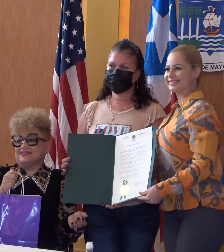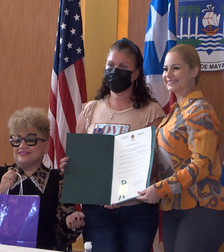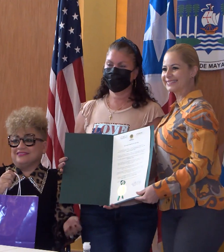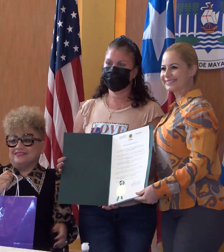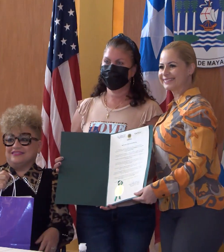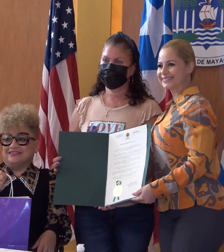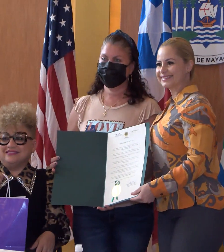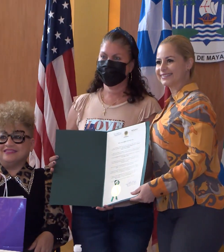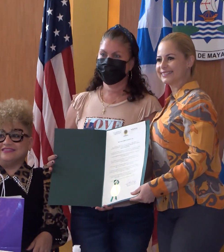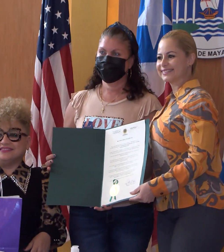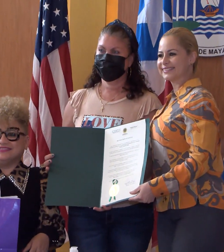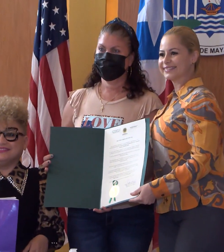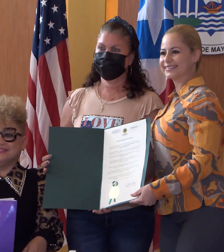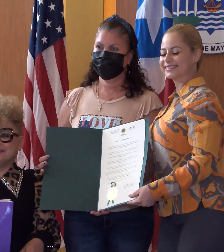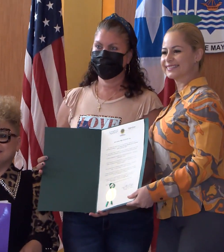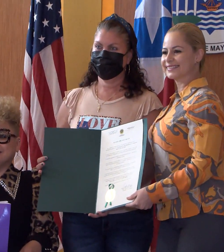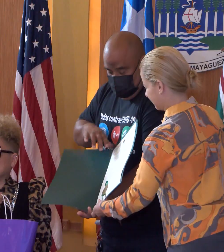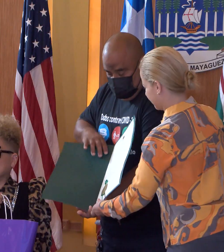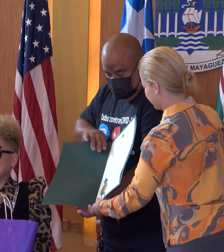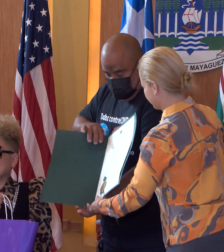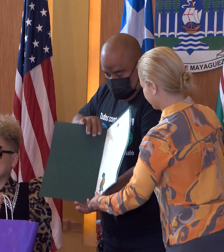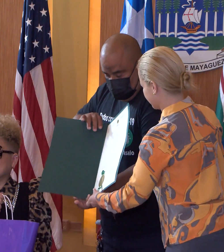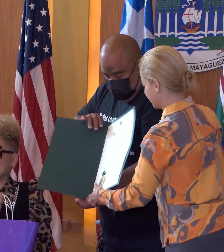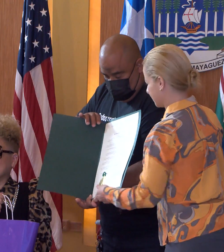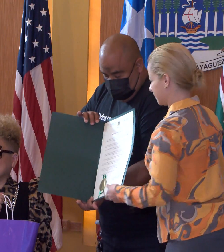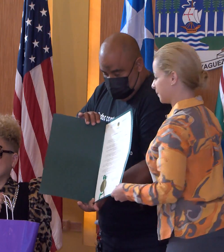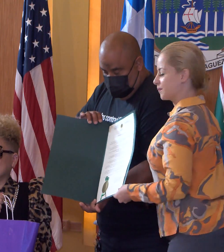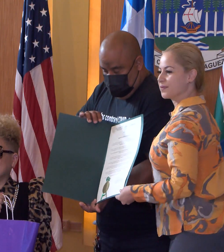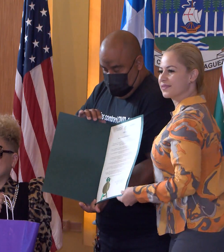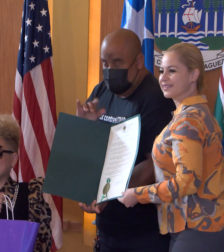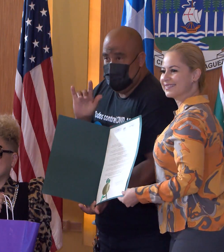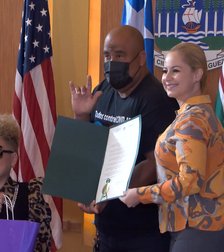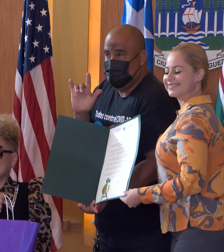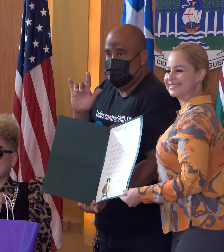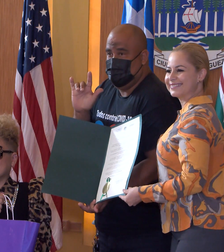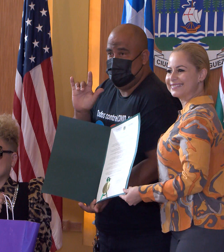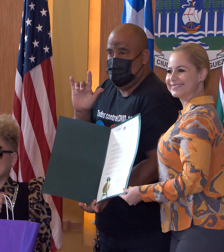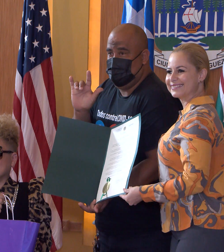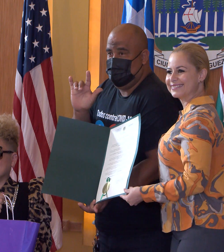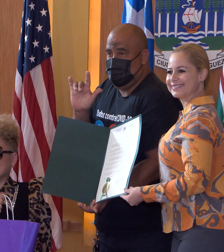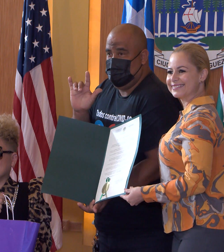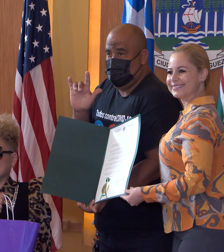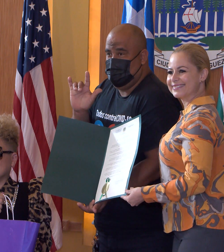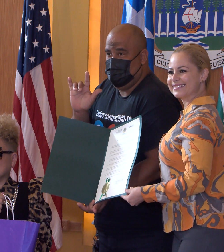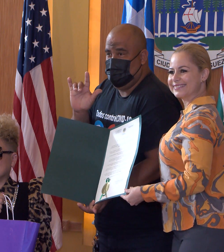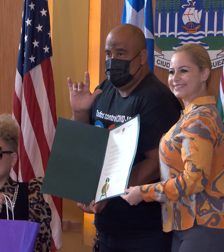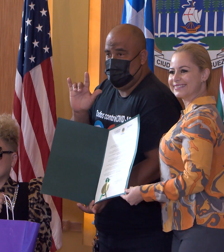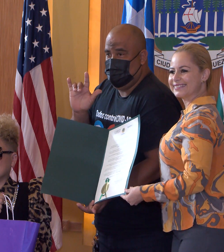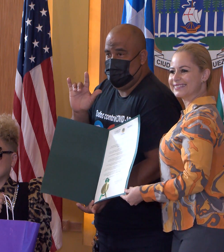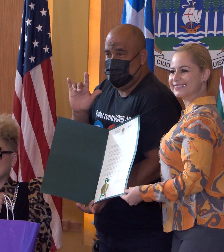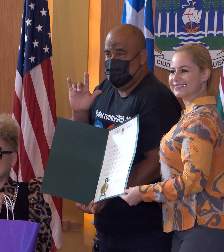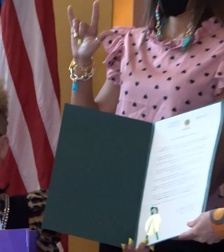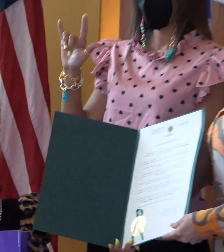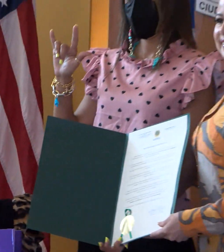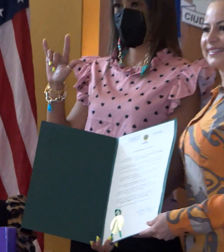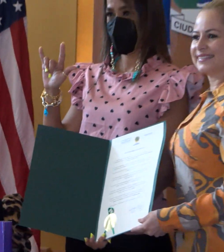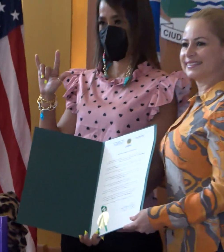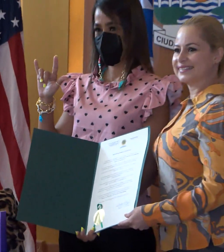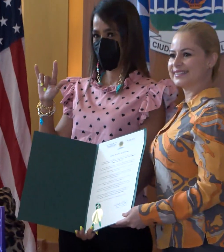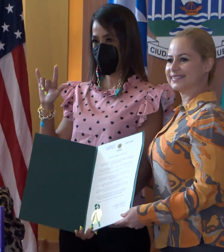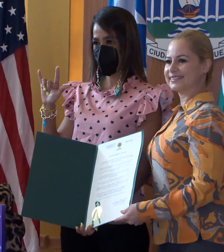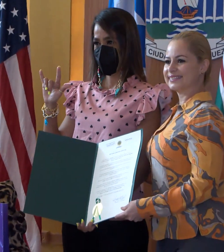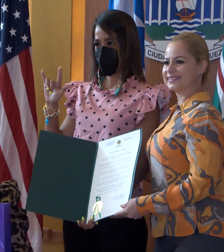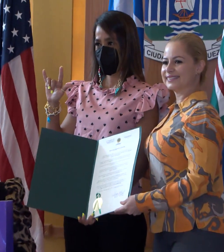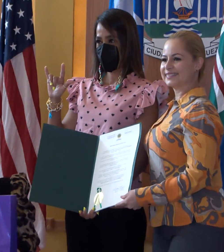de señas es fundamental para poder ayudar a la comunidad sorda, particularmente en casos de emergencia o de desastres naturales. Se estima que la